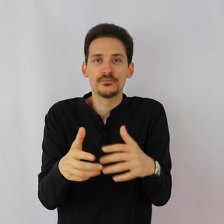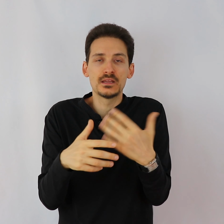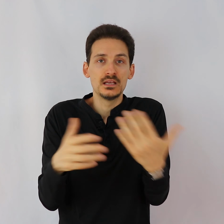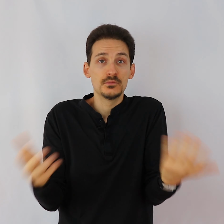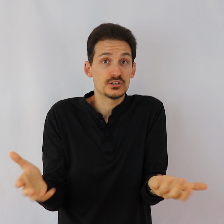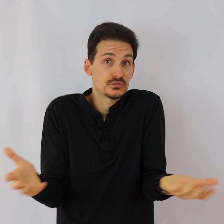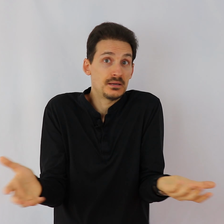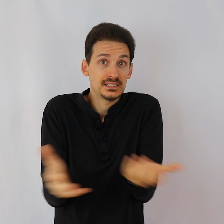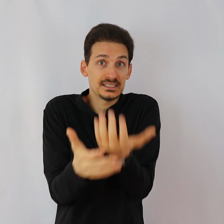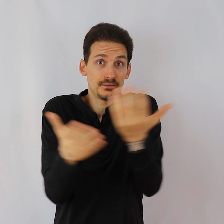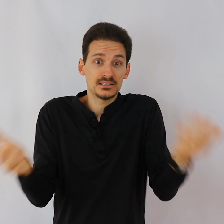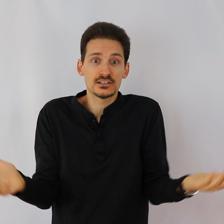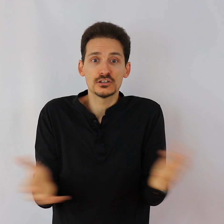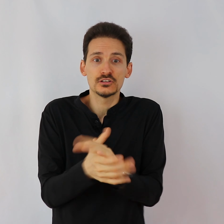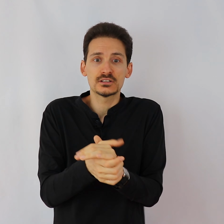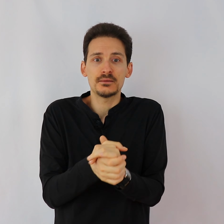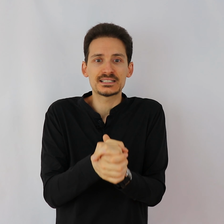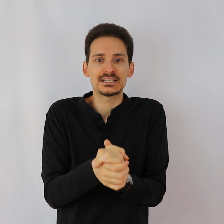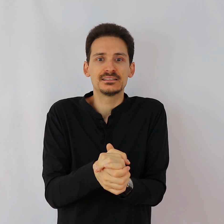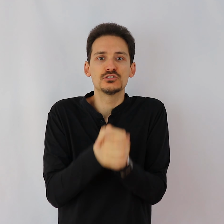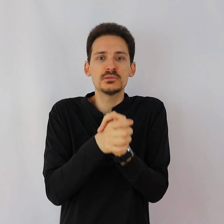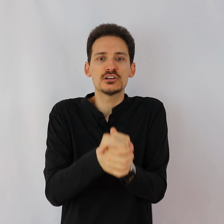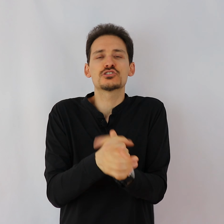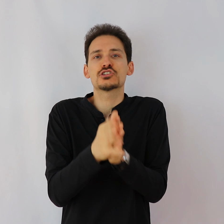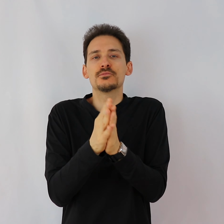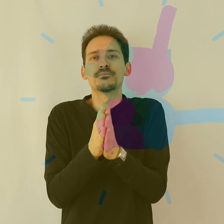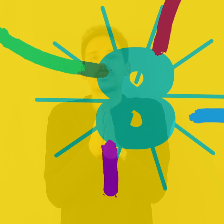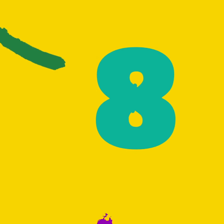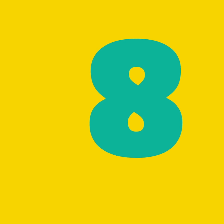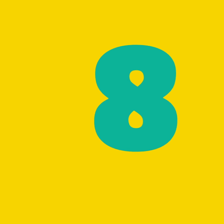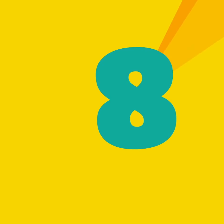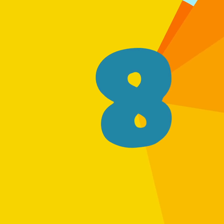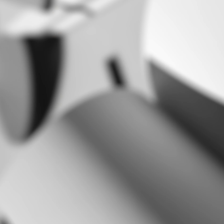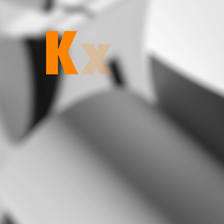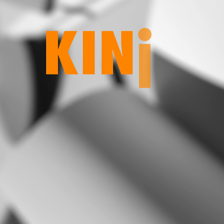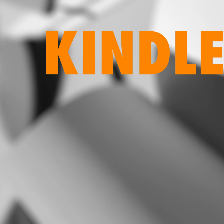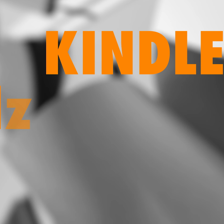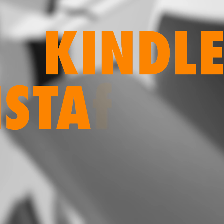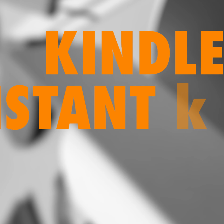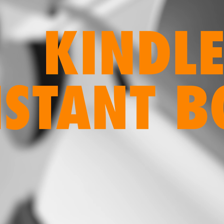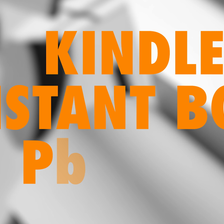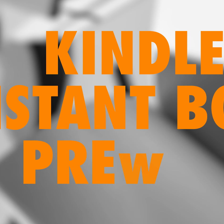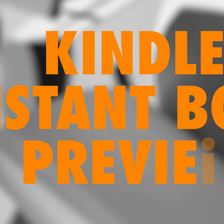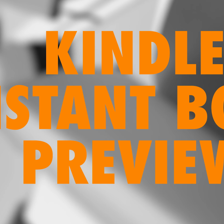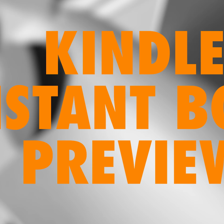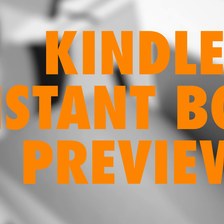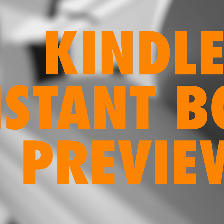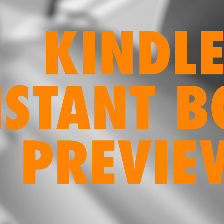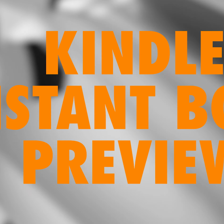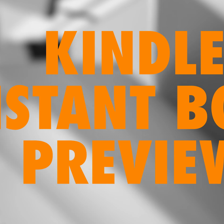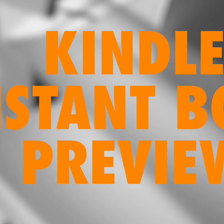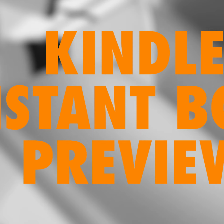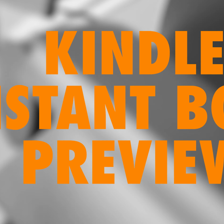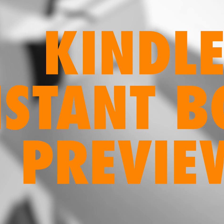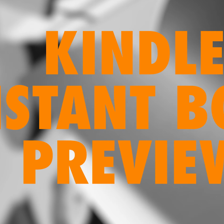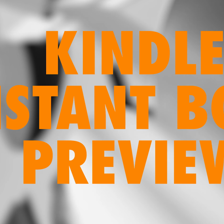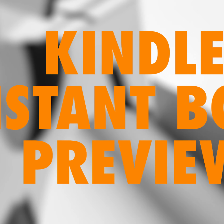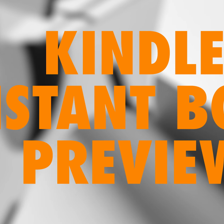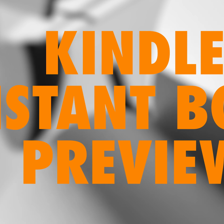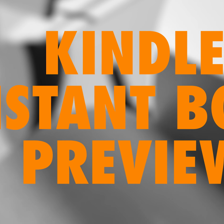pues una manera también de que lo conozca más gente número 8 compartir con kinle instant book preview que